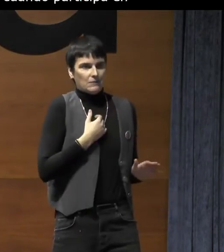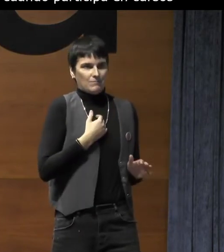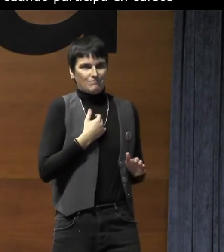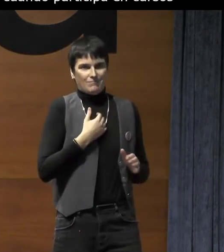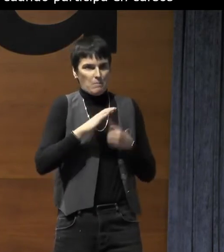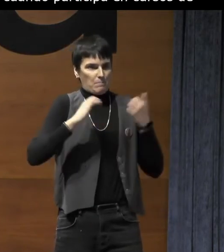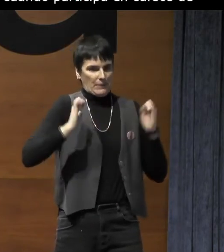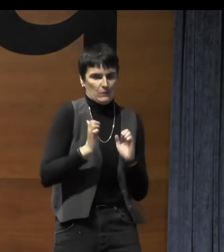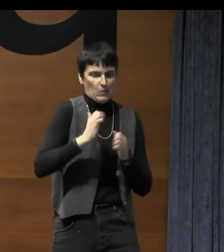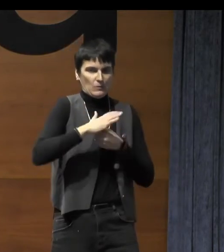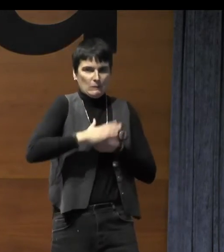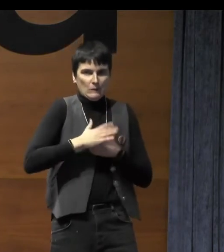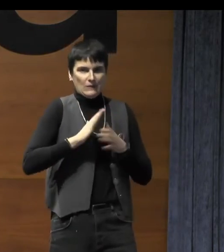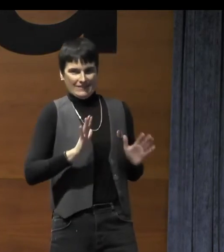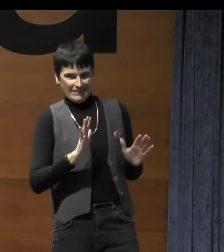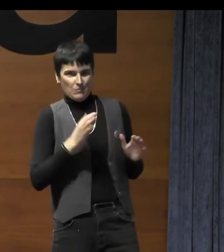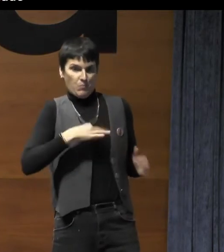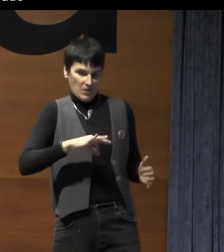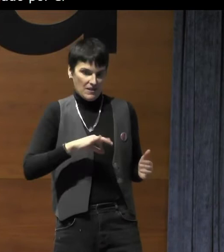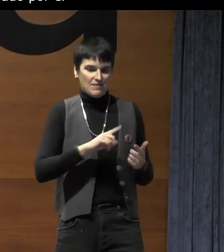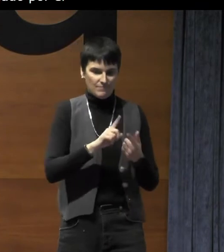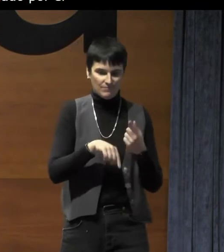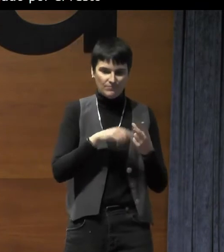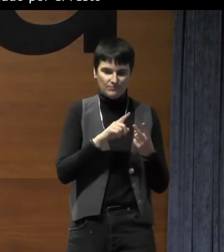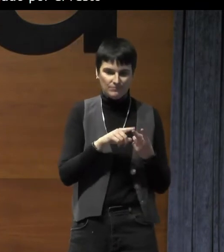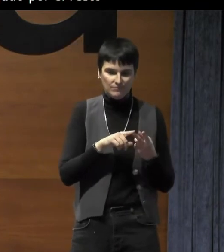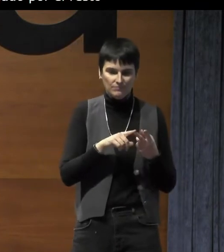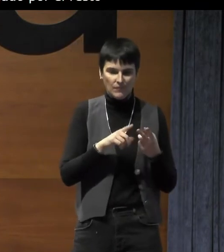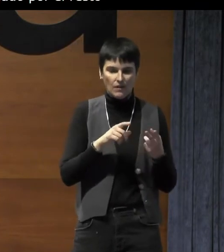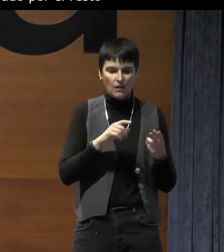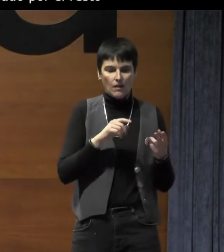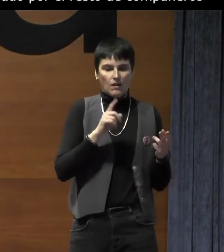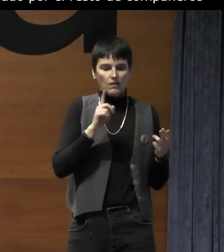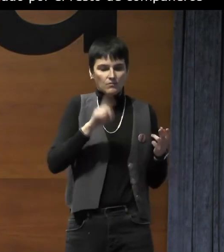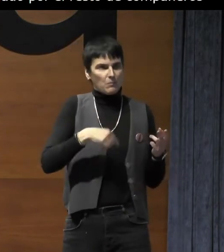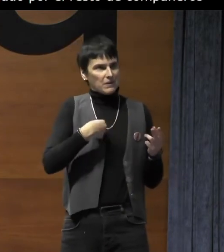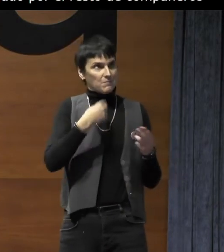de compañeros oyentes porque tienen unas atribuciones